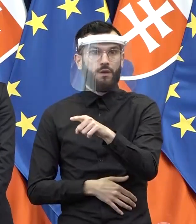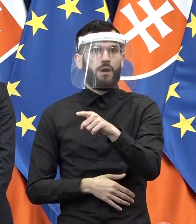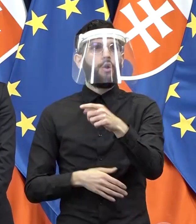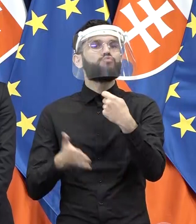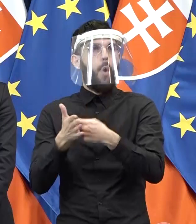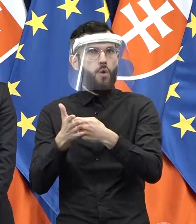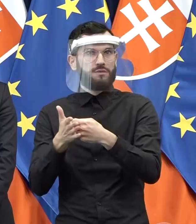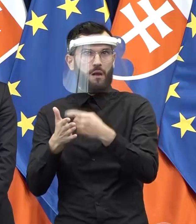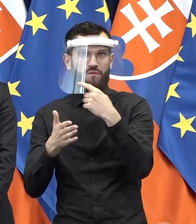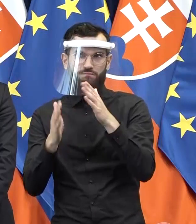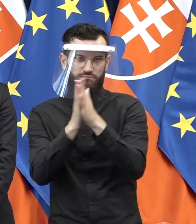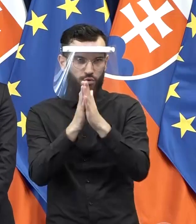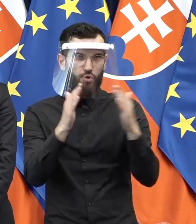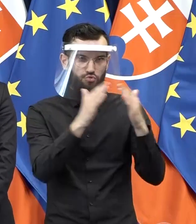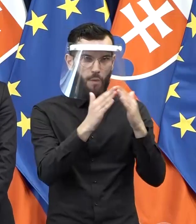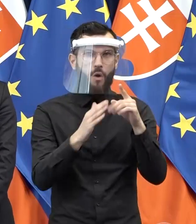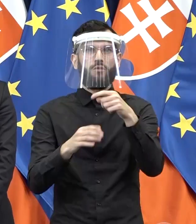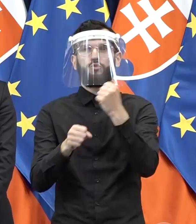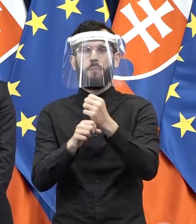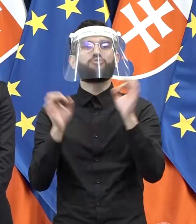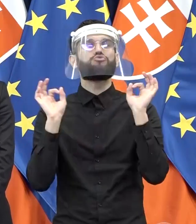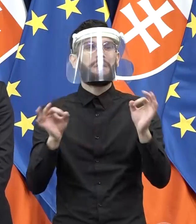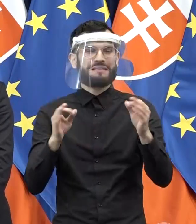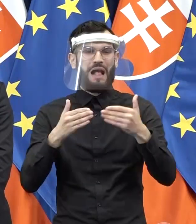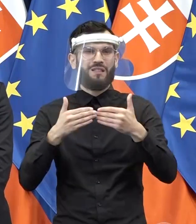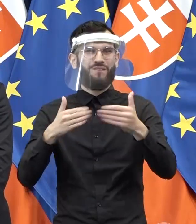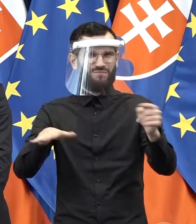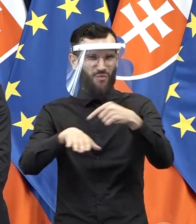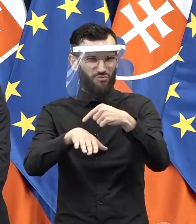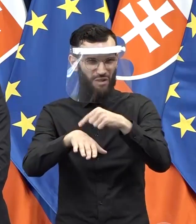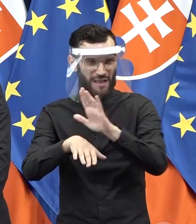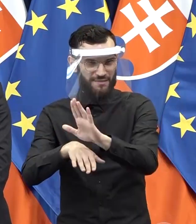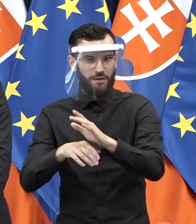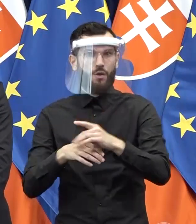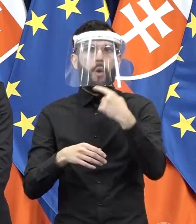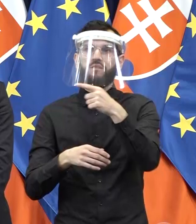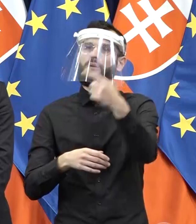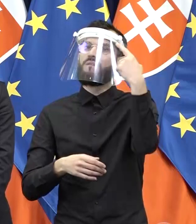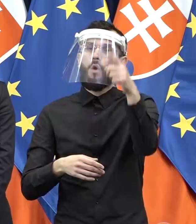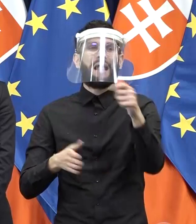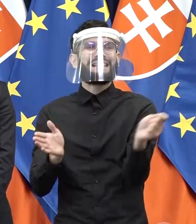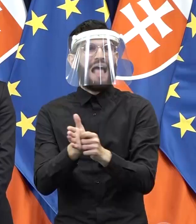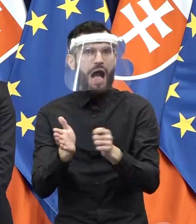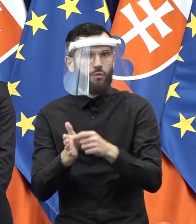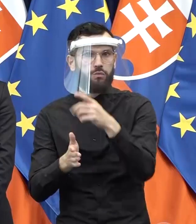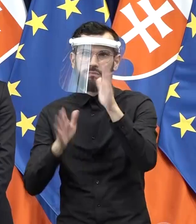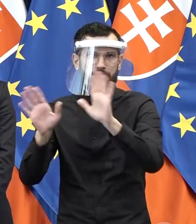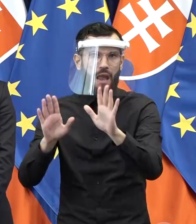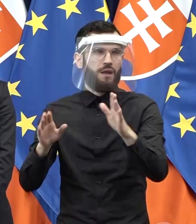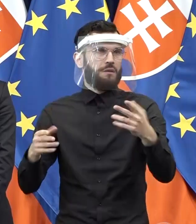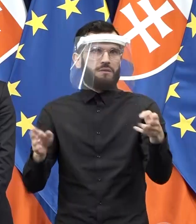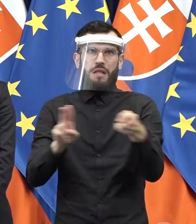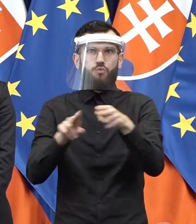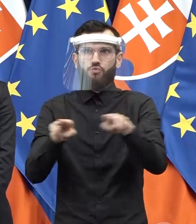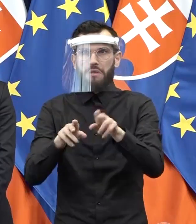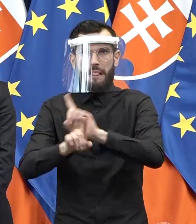vyzývame, aby boli doma. Určujeme im špeciálne otváracie hodiny. Hovoríme im, aby nechodili nakupovať, aby sa nestretali ani pomaly s rodinou.